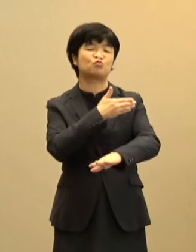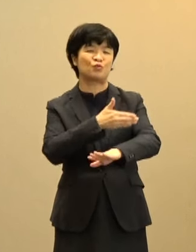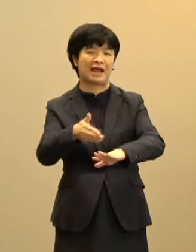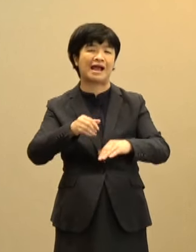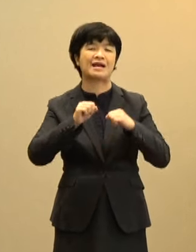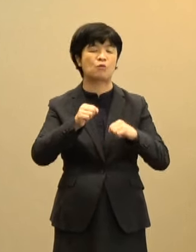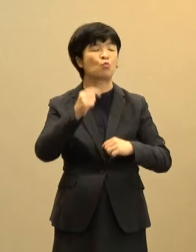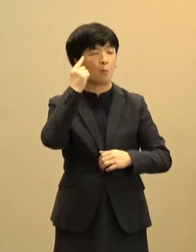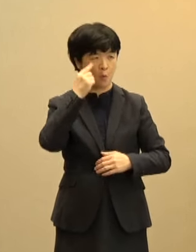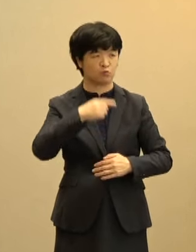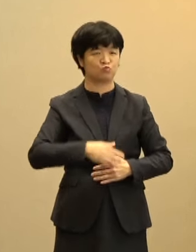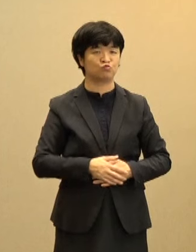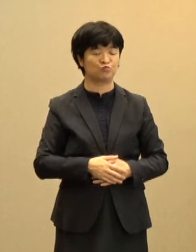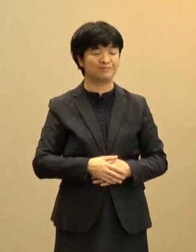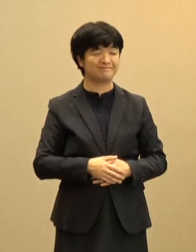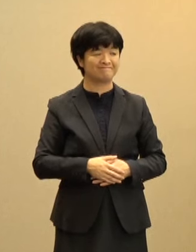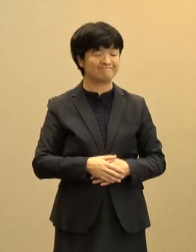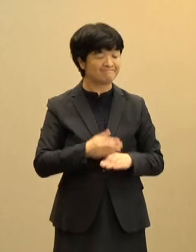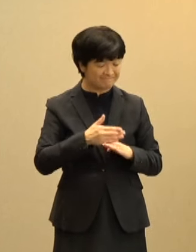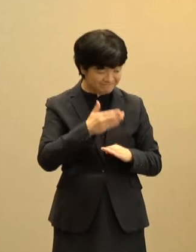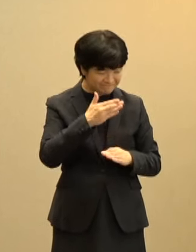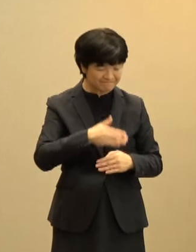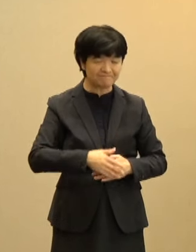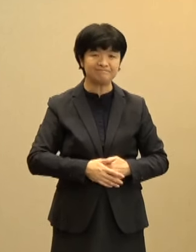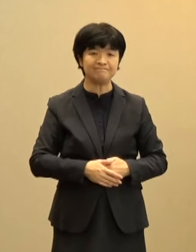ふうに思います。 ありがとうござい